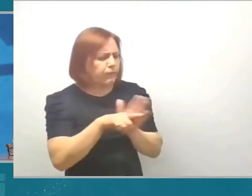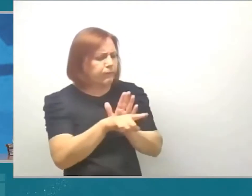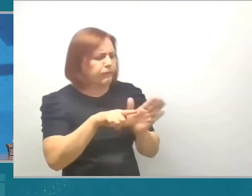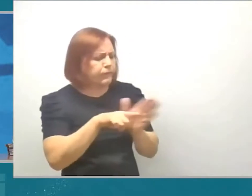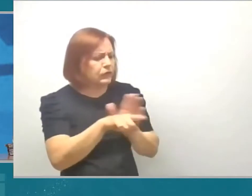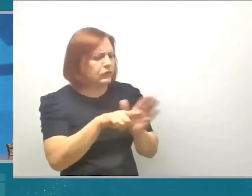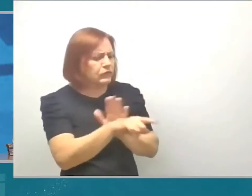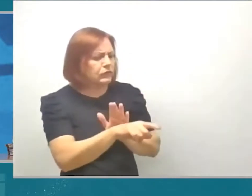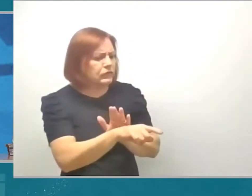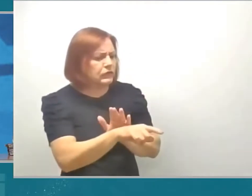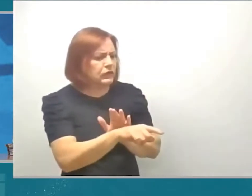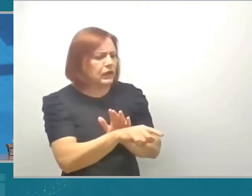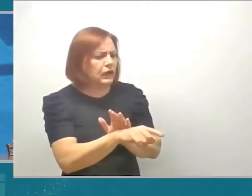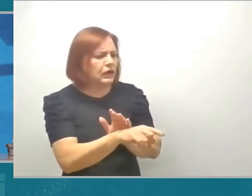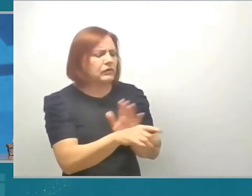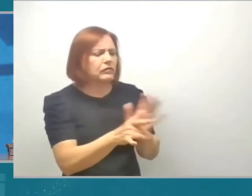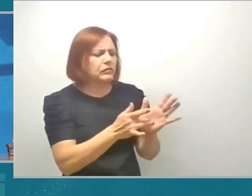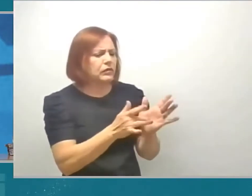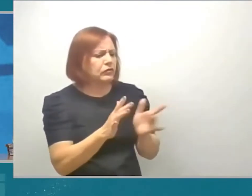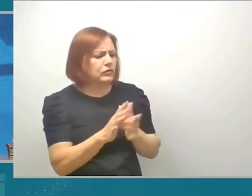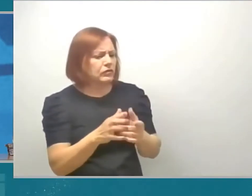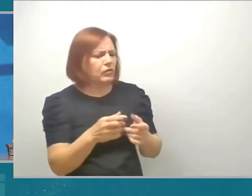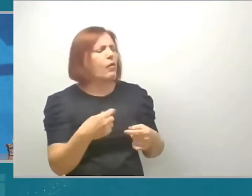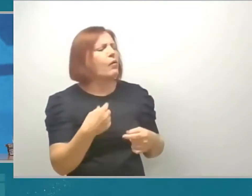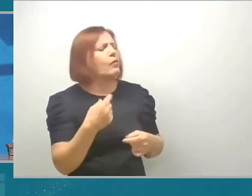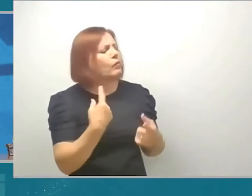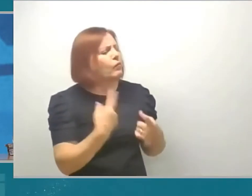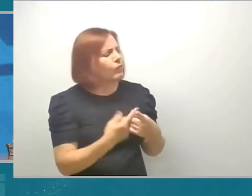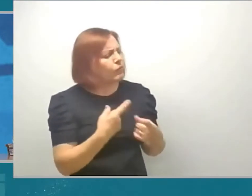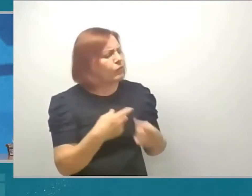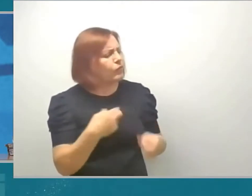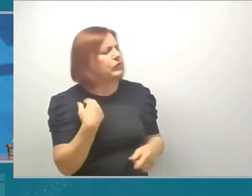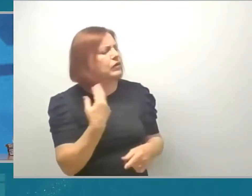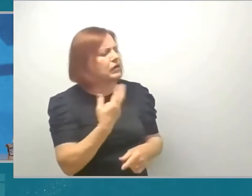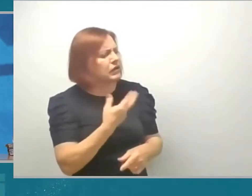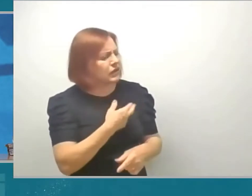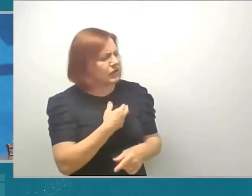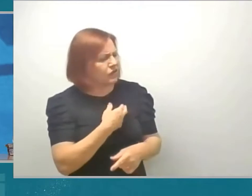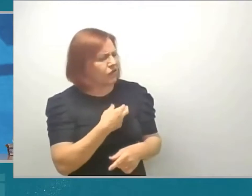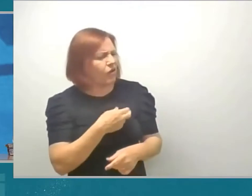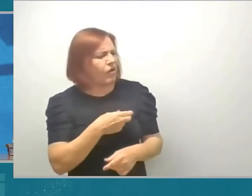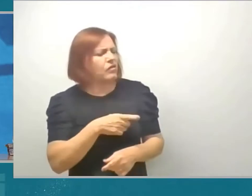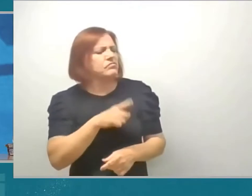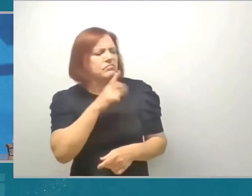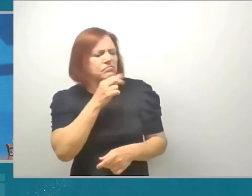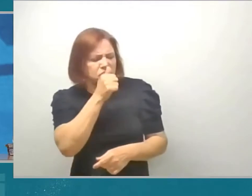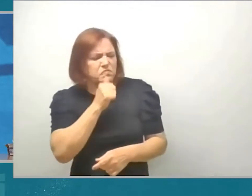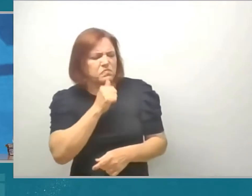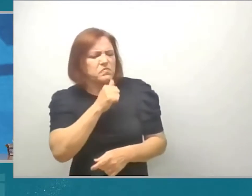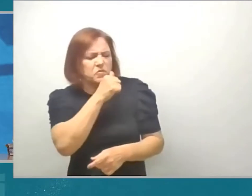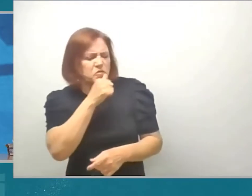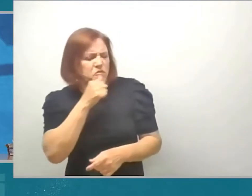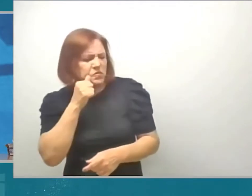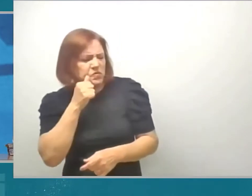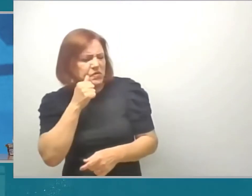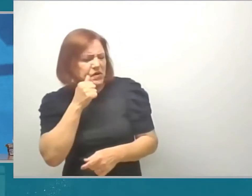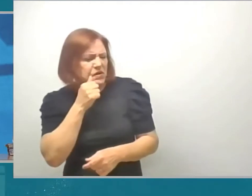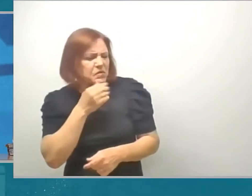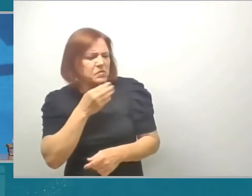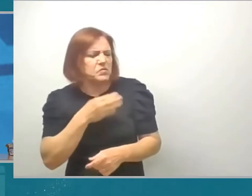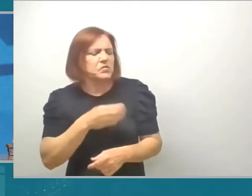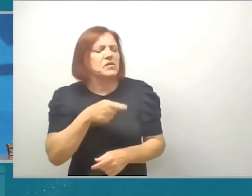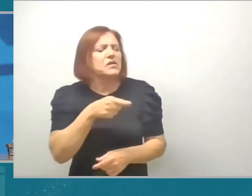os fariseus muitas vezes, e teus discípulos não jejuam? Perguntando para Jesus, né? Respondeu-lhe